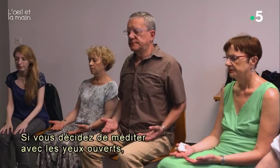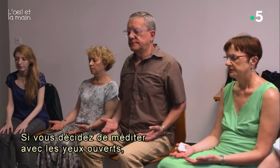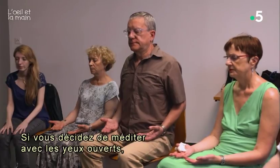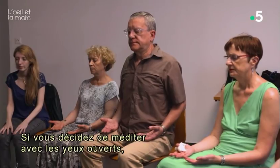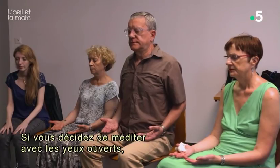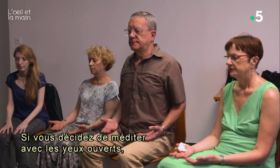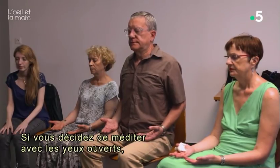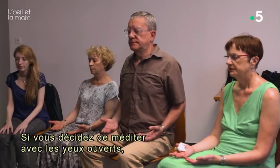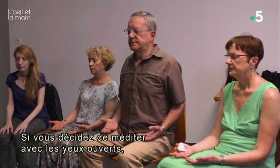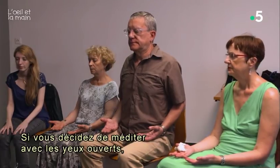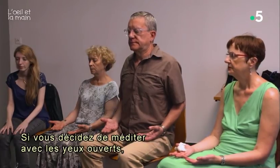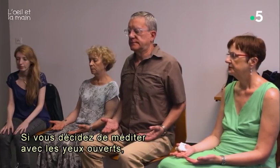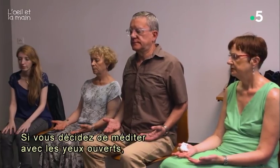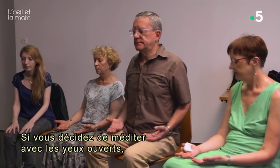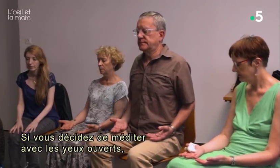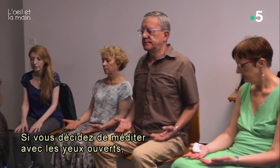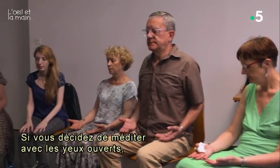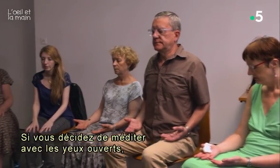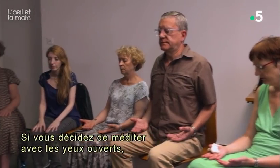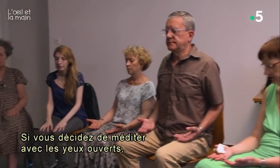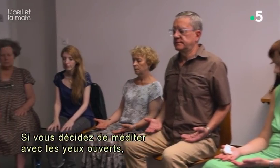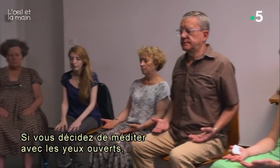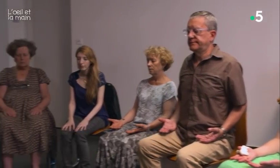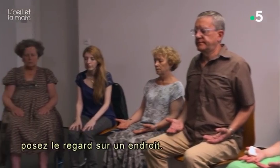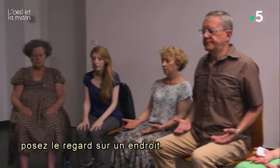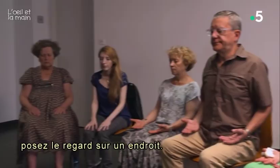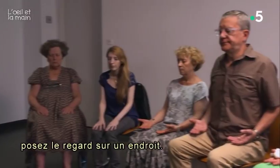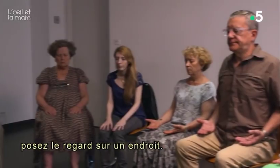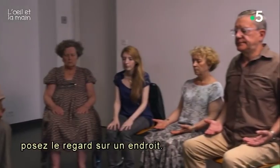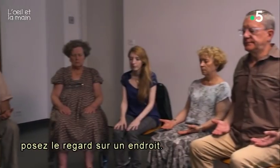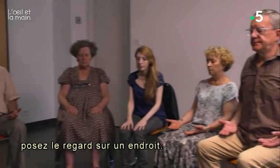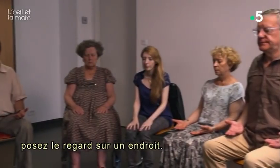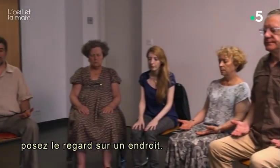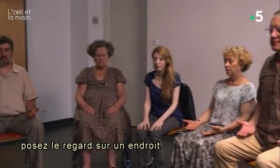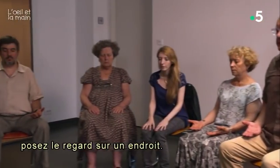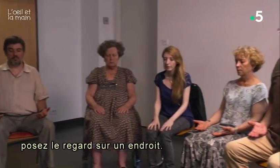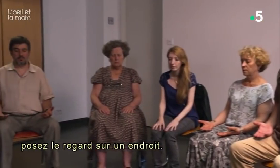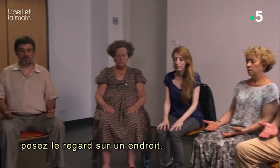Si vous décidez de méditer avec les yeux ouverts, posez le regard sur un endroit.